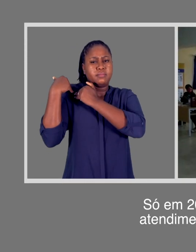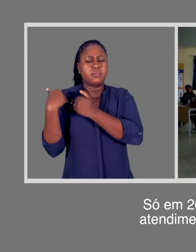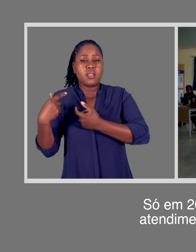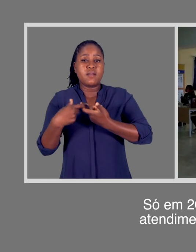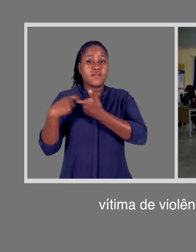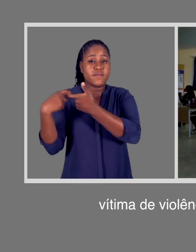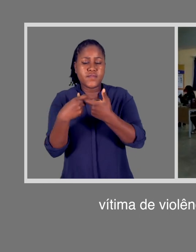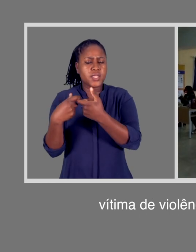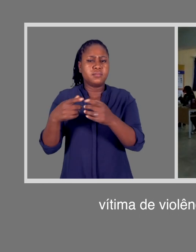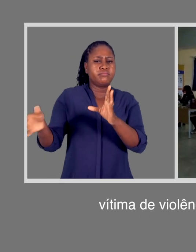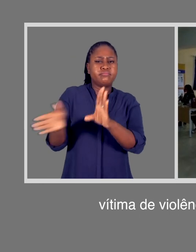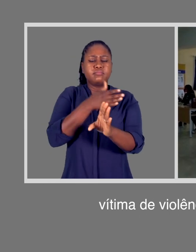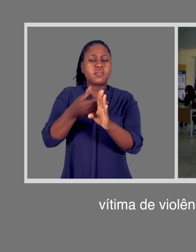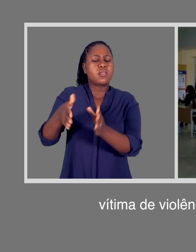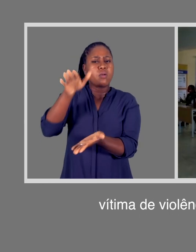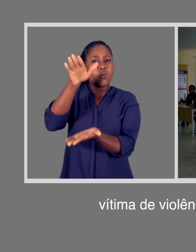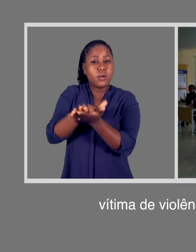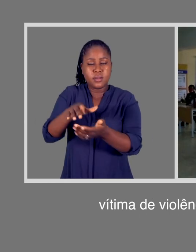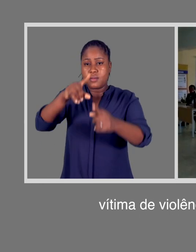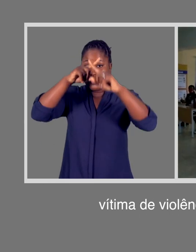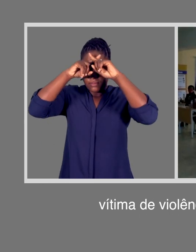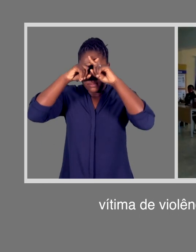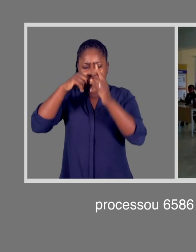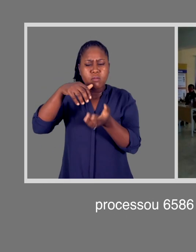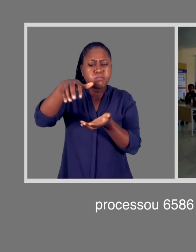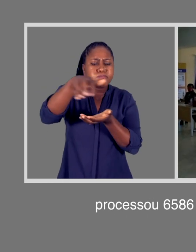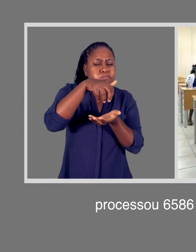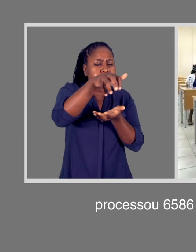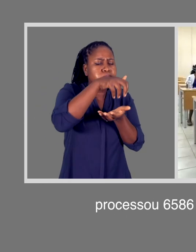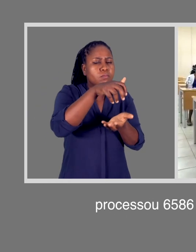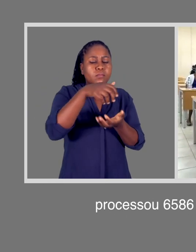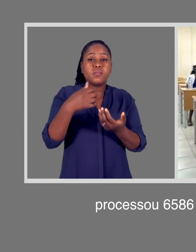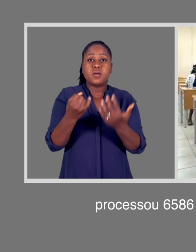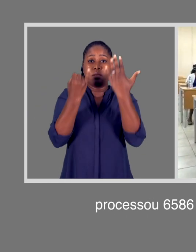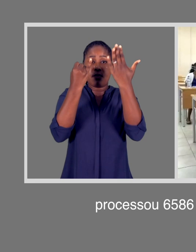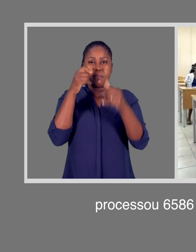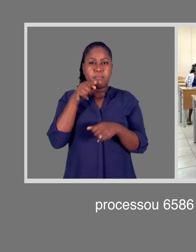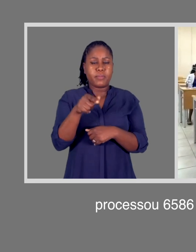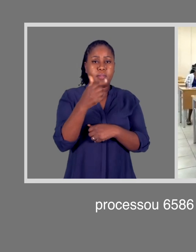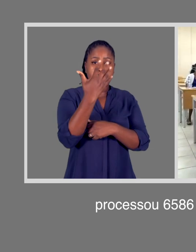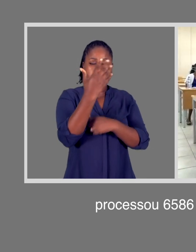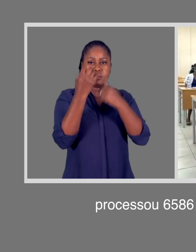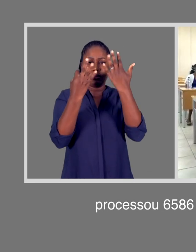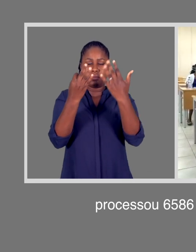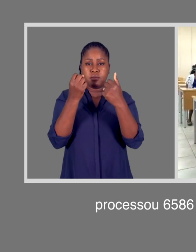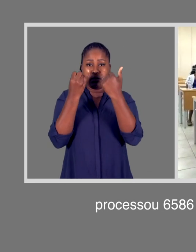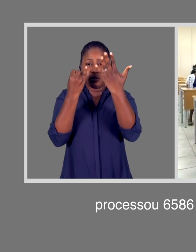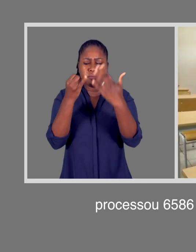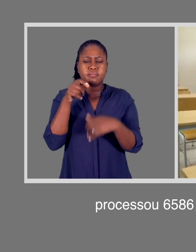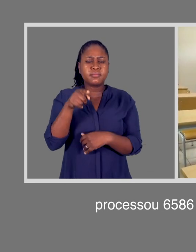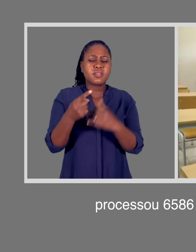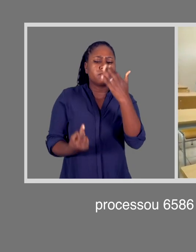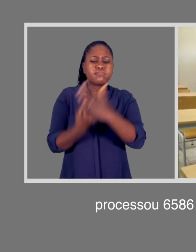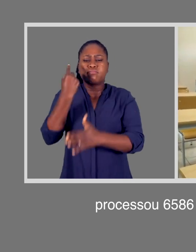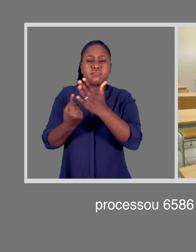à Família e Menores Vítimas de Violência no Comando Geral da PRM processou 6.586 casos de